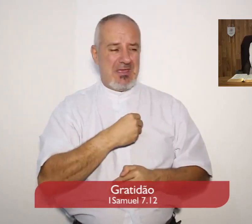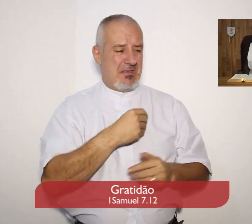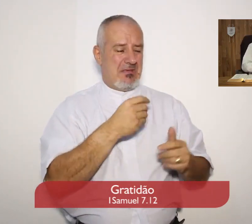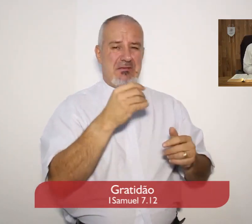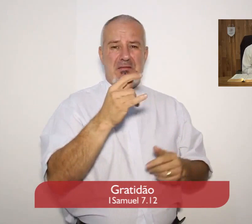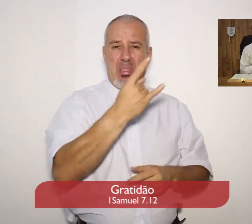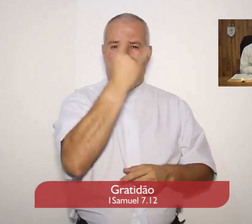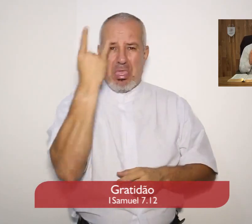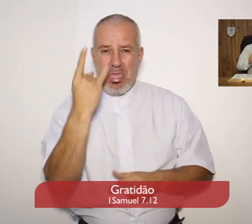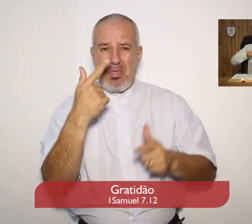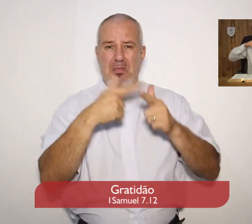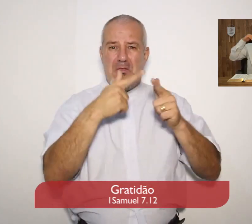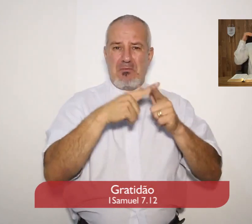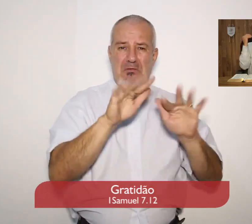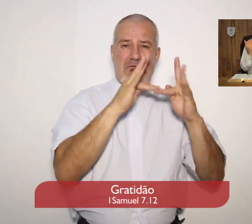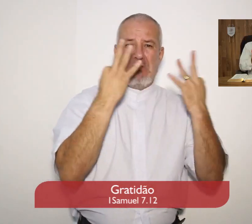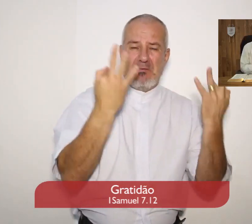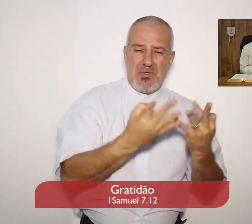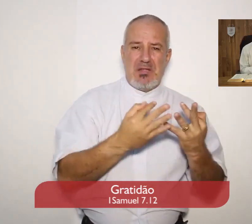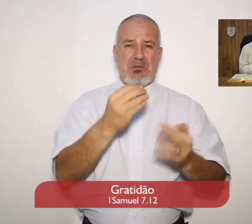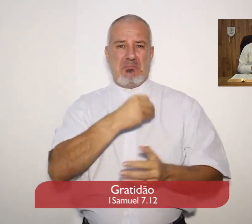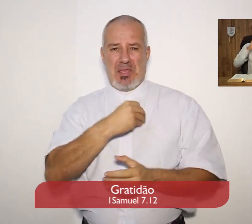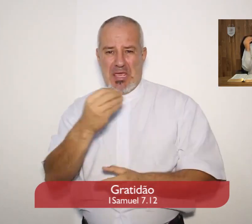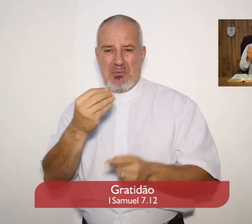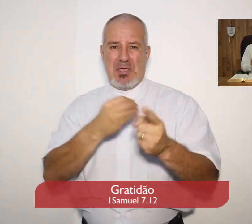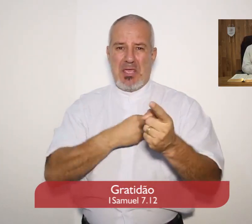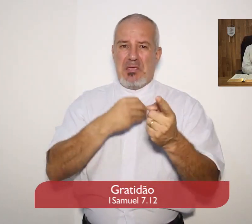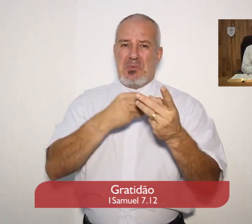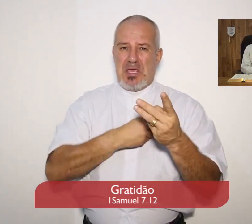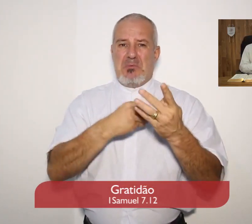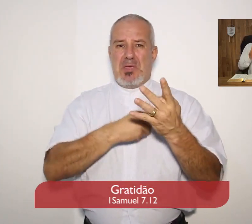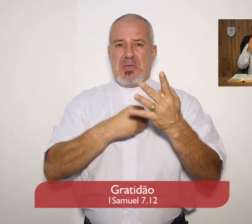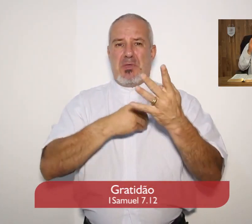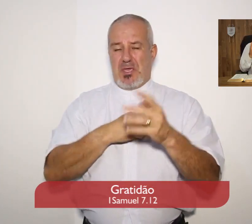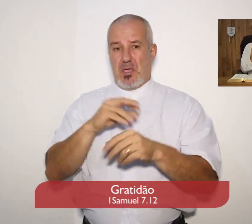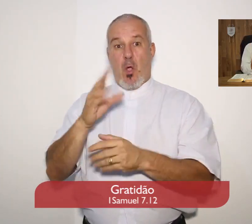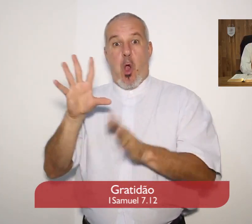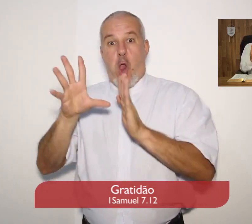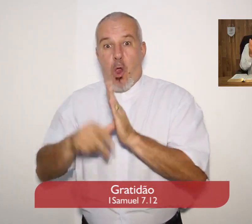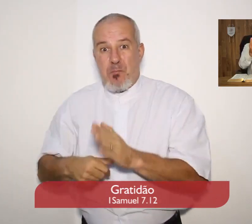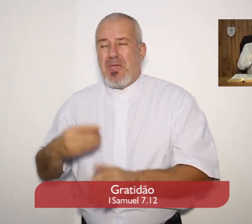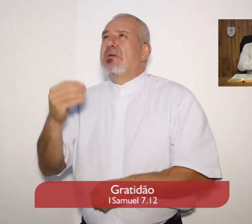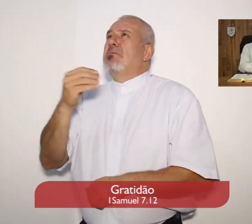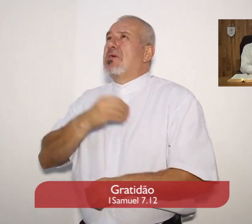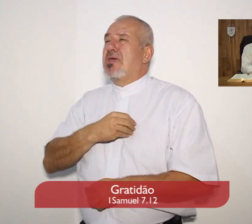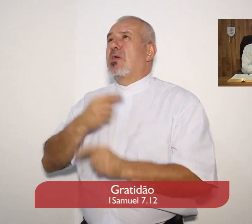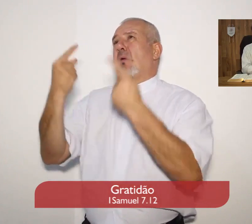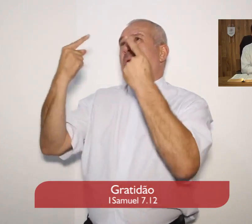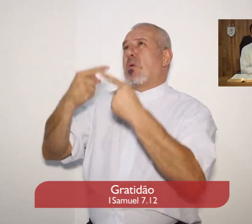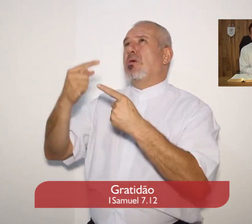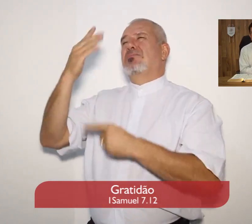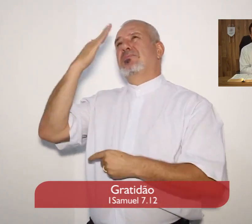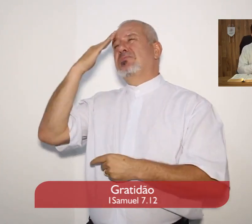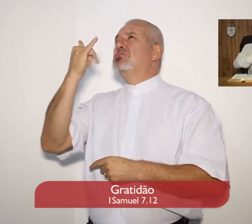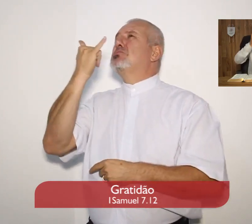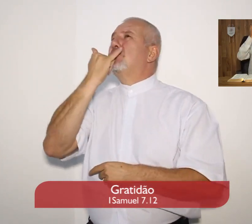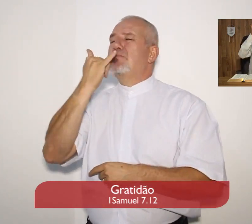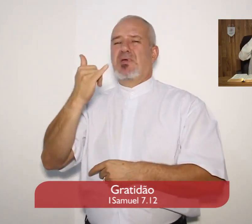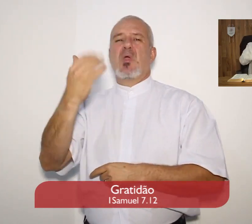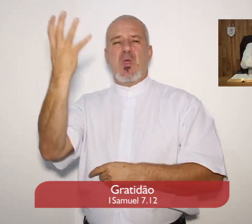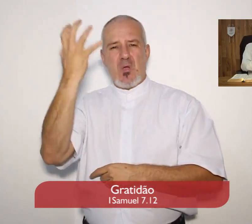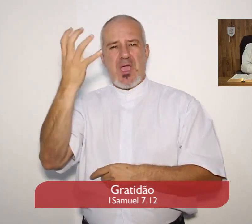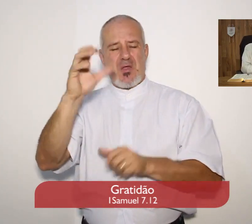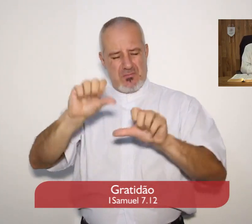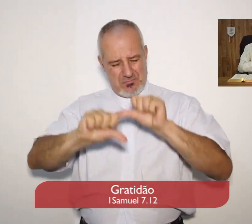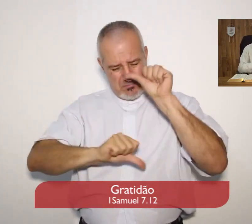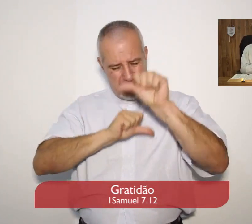contra o meu patrão, eu pequei contra pessoas e contra o Senhor, mas eu quero que o Senhor me perdoe, eu quero